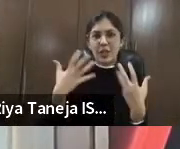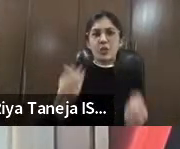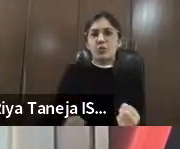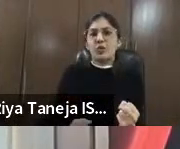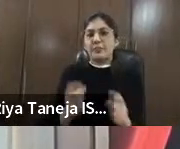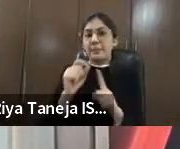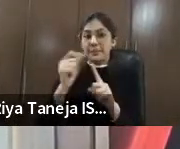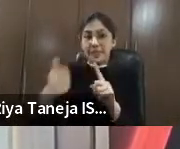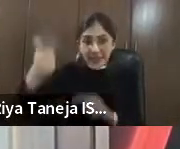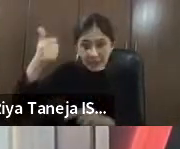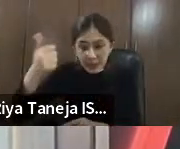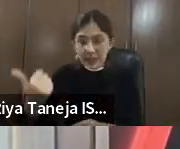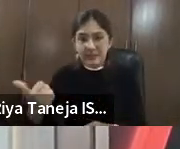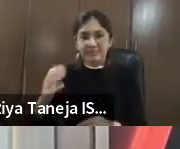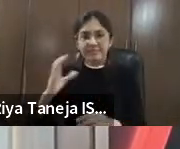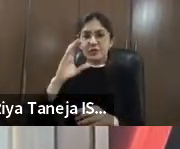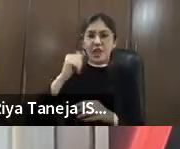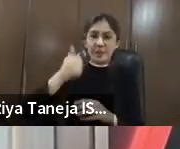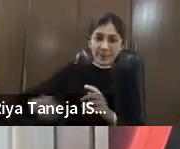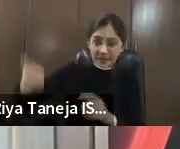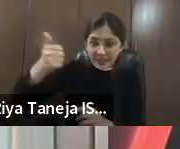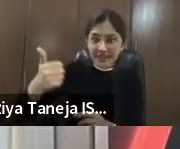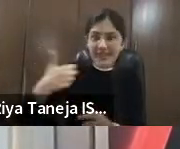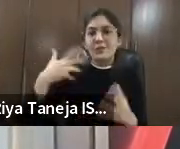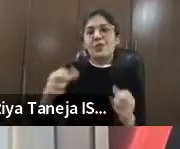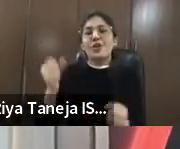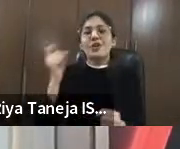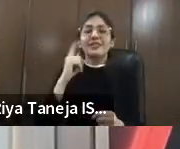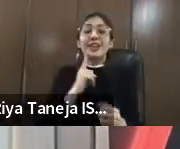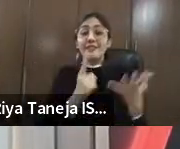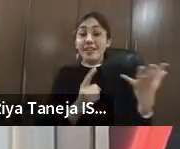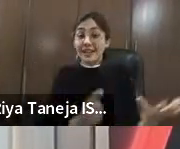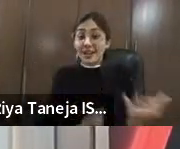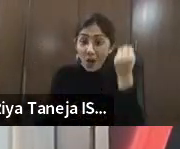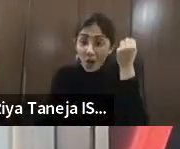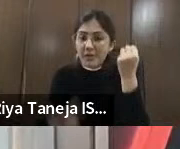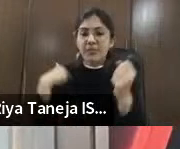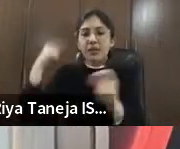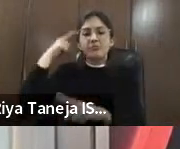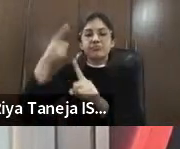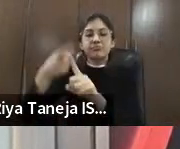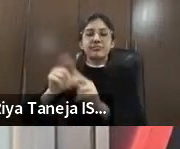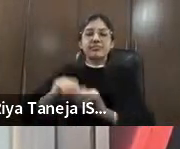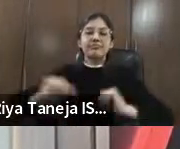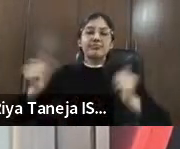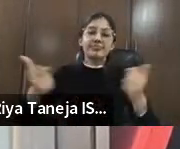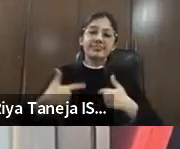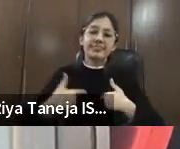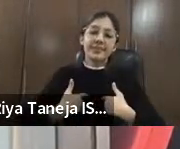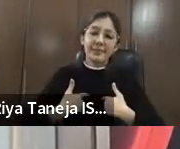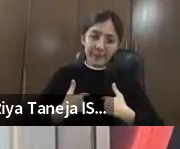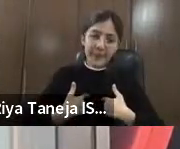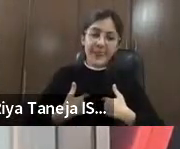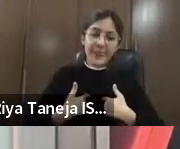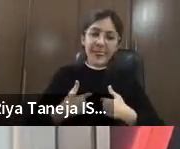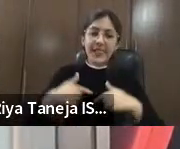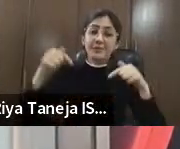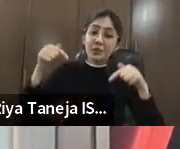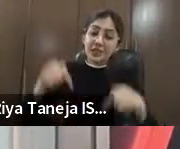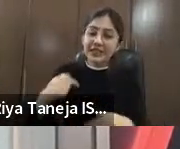होंगे, चेयरपर्सन होंगे, तो जब वो हम कर लेंगे तो मुझे लगता है कि जो हमारा सपना है वो पूरा होगा। इसके लिए